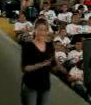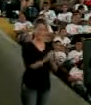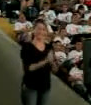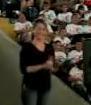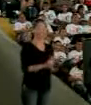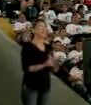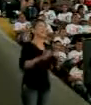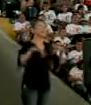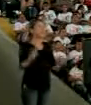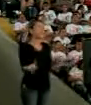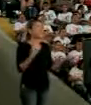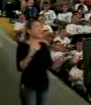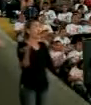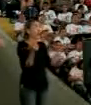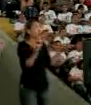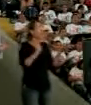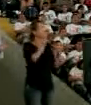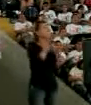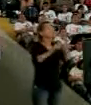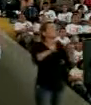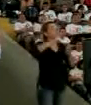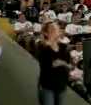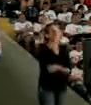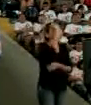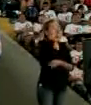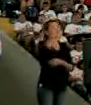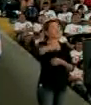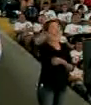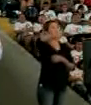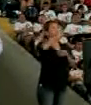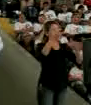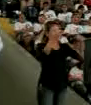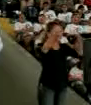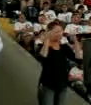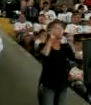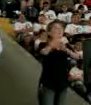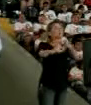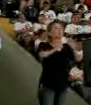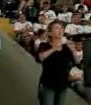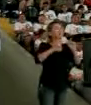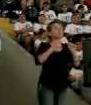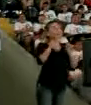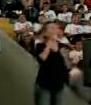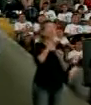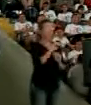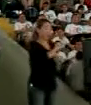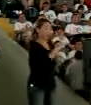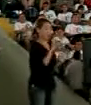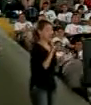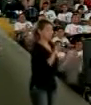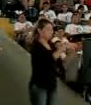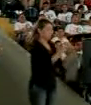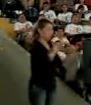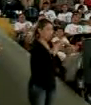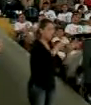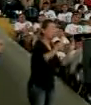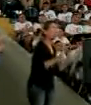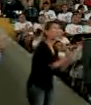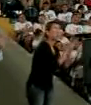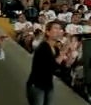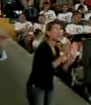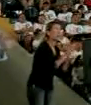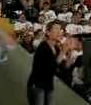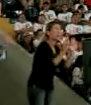brasa. Então dessa forma, o que você vai perceber é que para as províncias pobres,